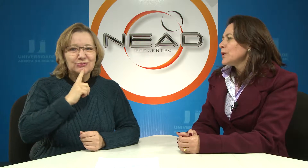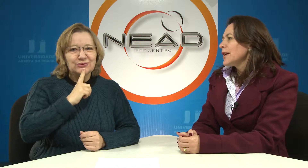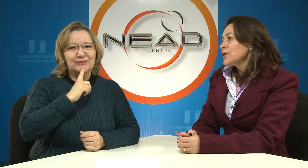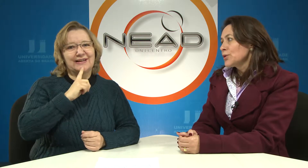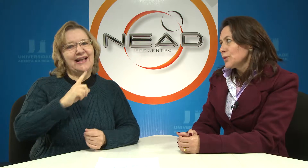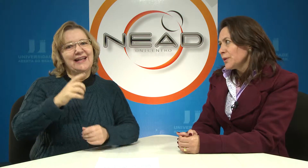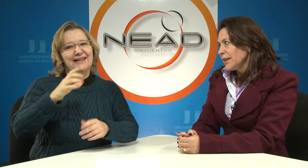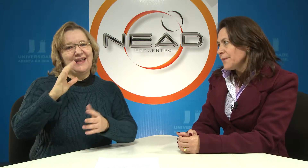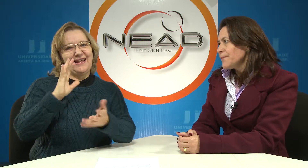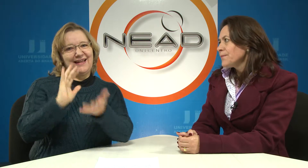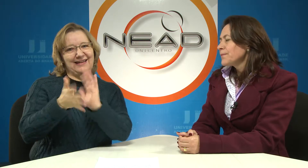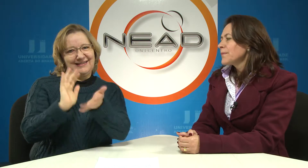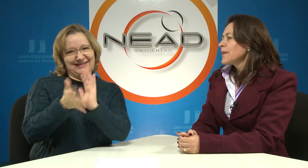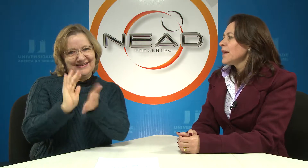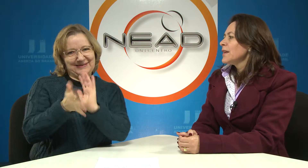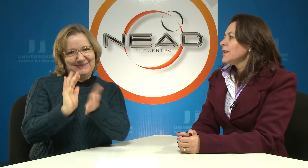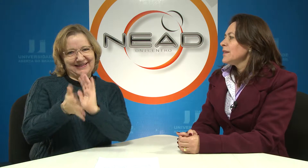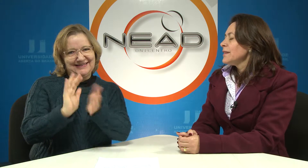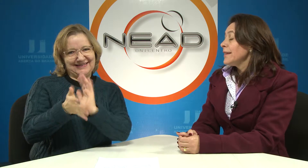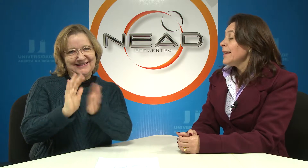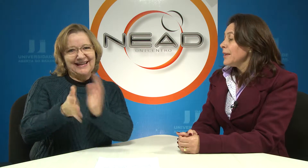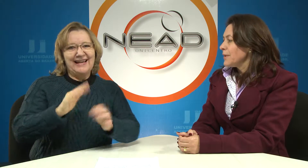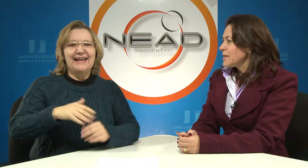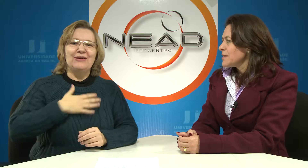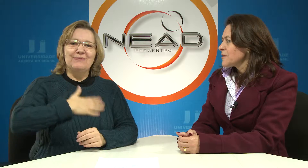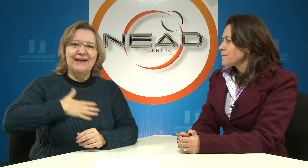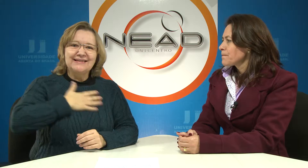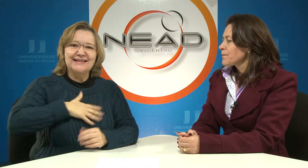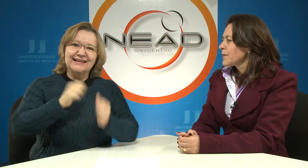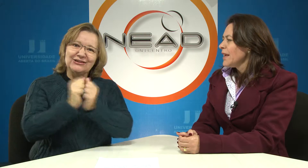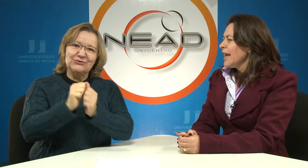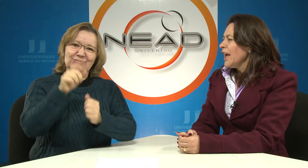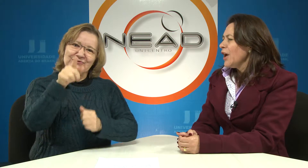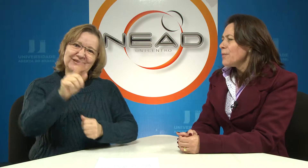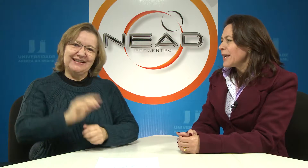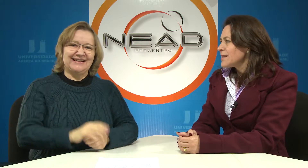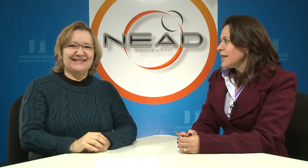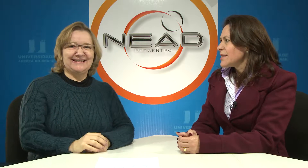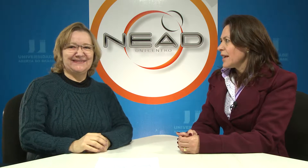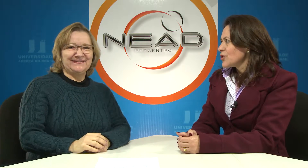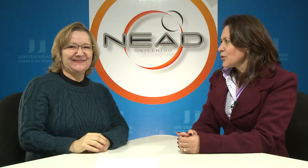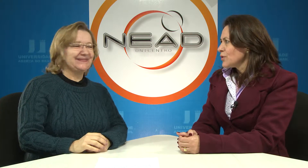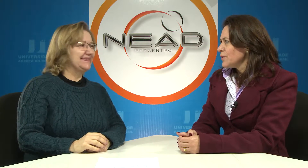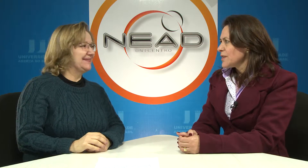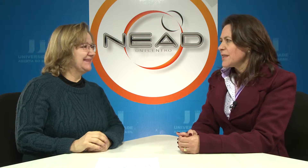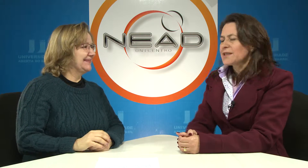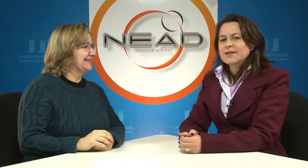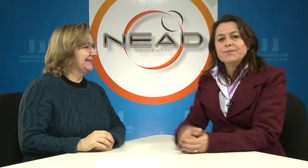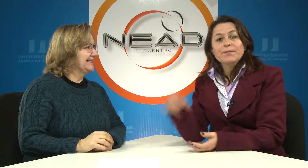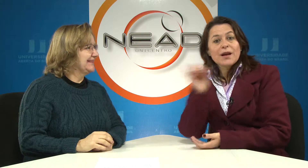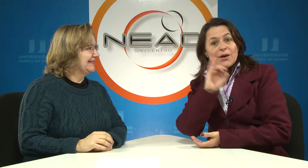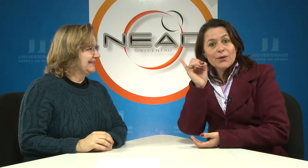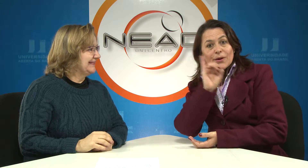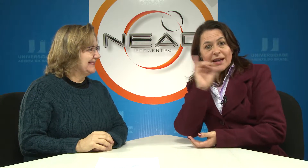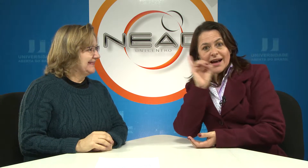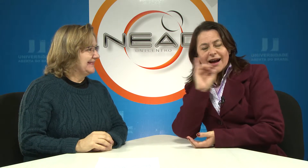professora surda de Libras. É um prazer estar junto com vocês.